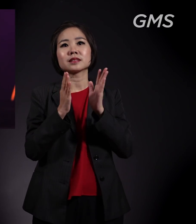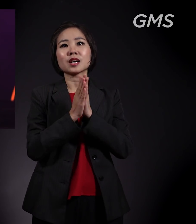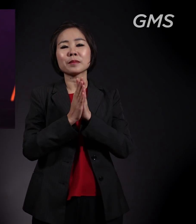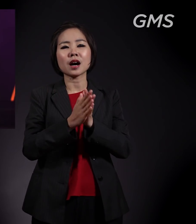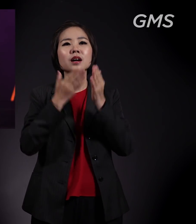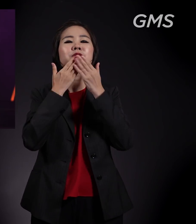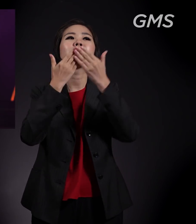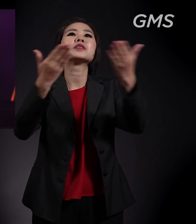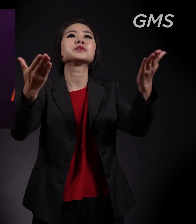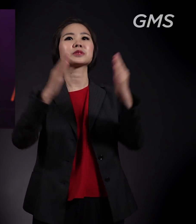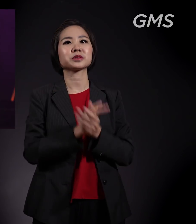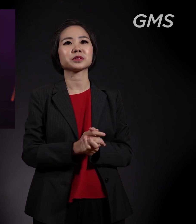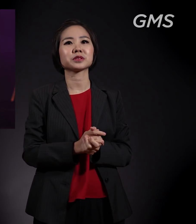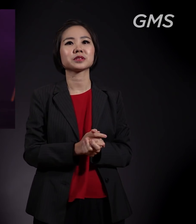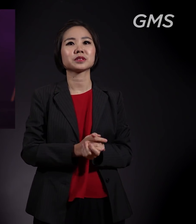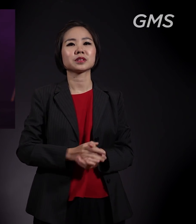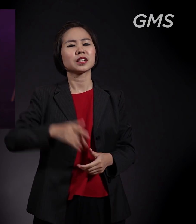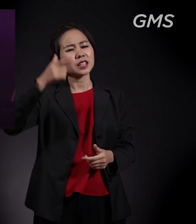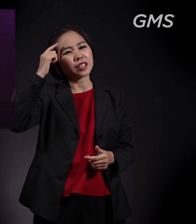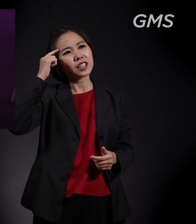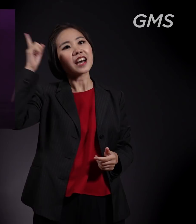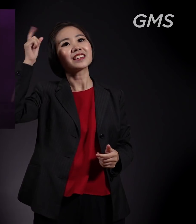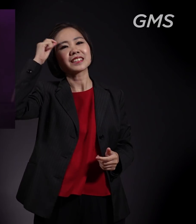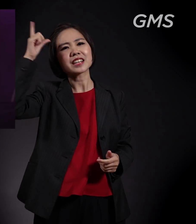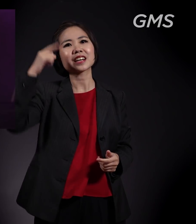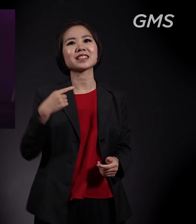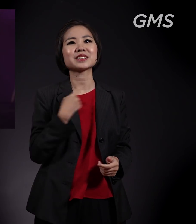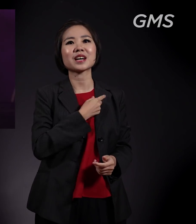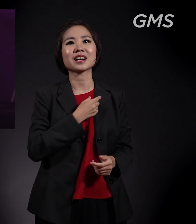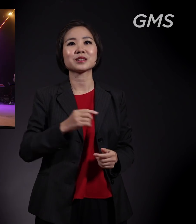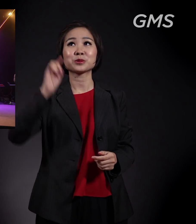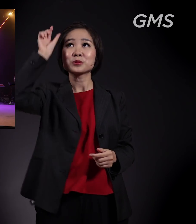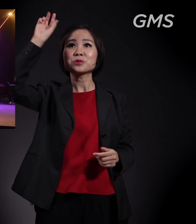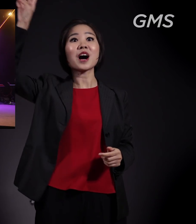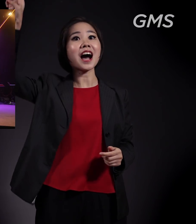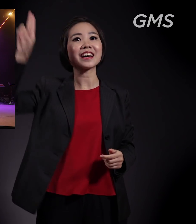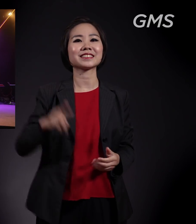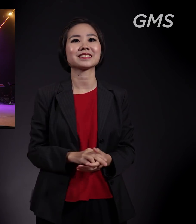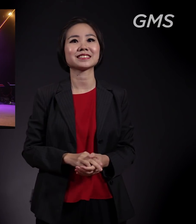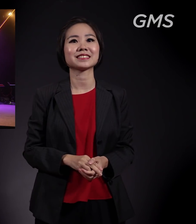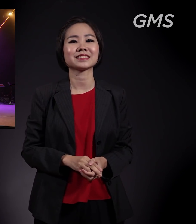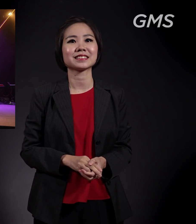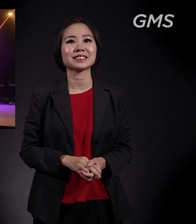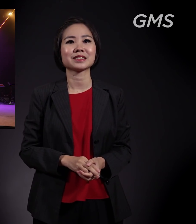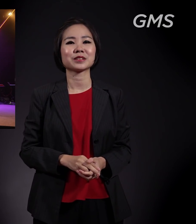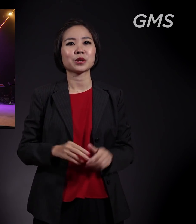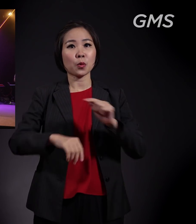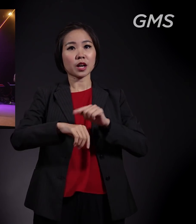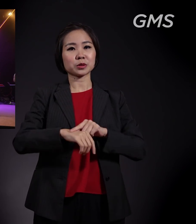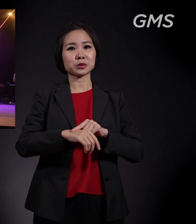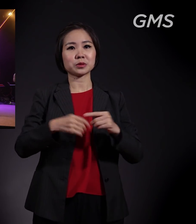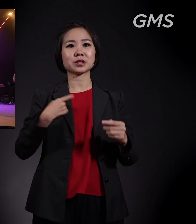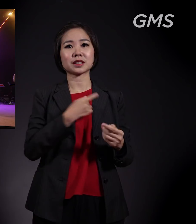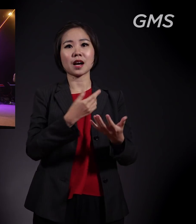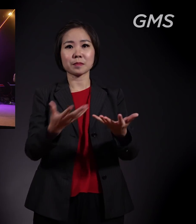kita diingatkan bahwa kita punya Tuhan yang memelihara hidup kita. Dan ketika kita mengembalikan persepuluhan, maka